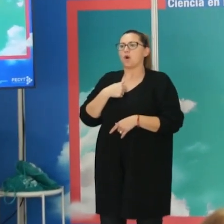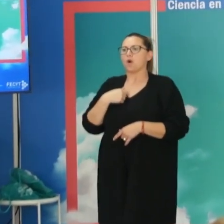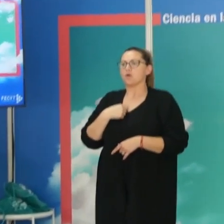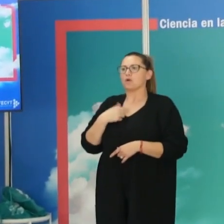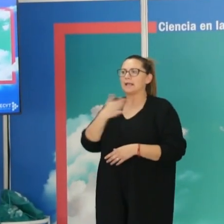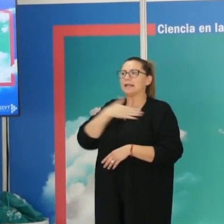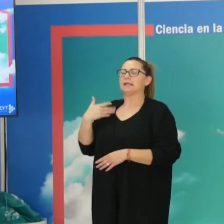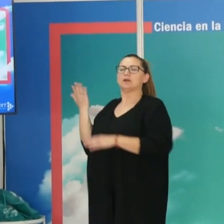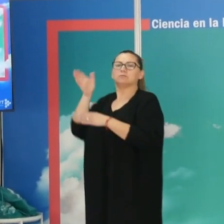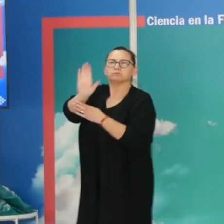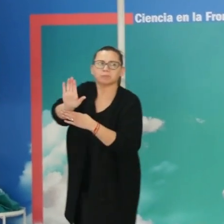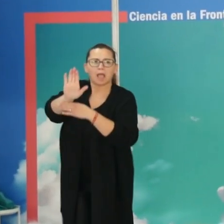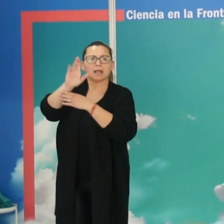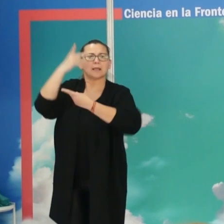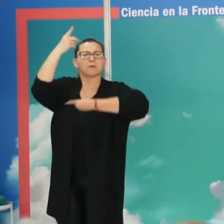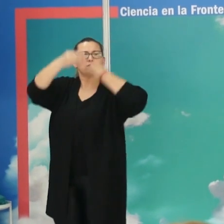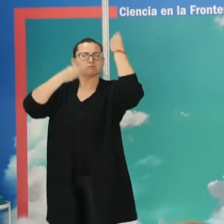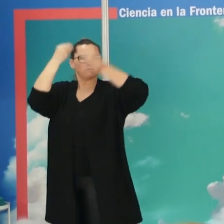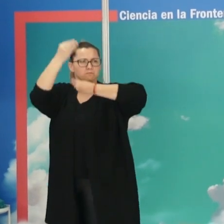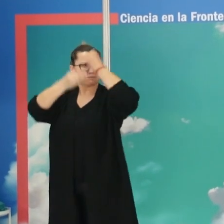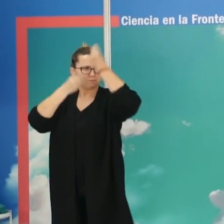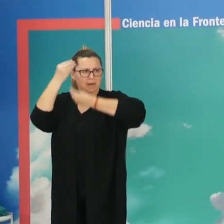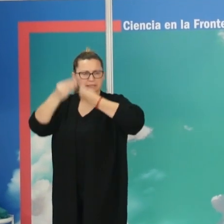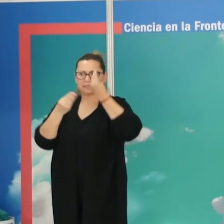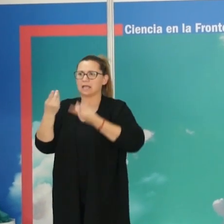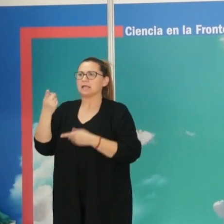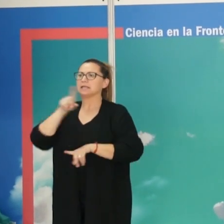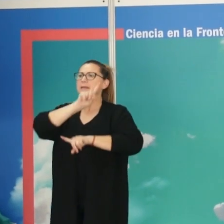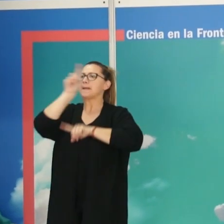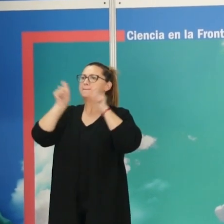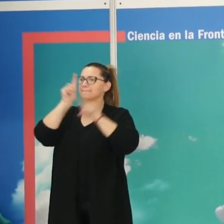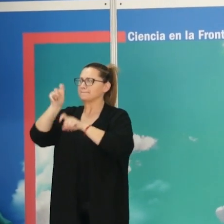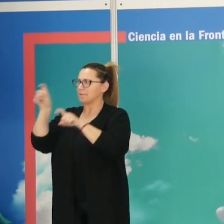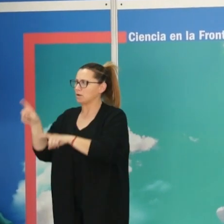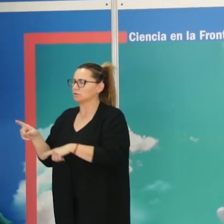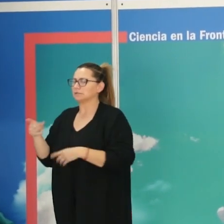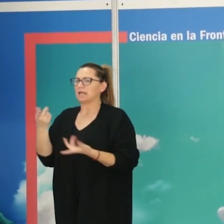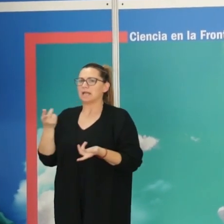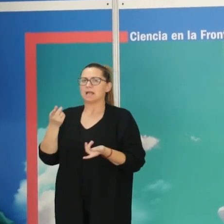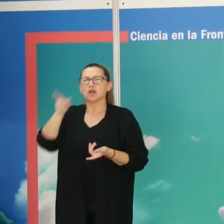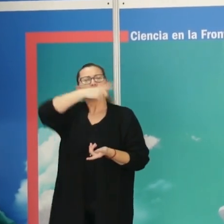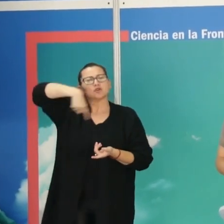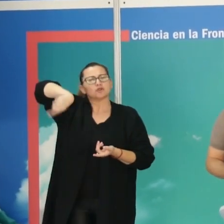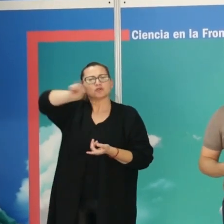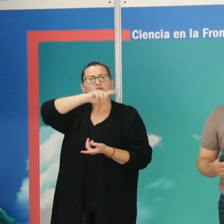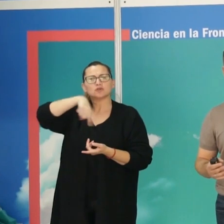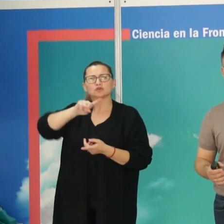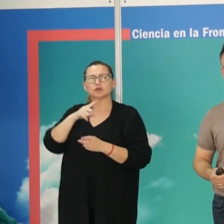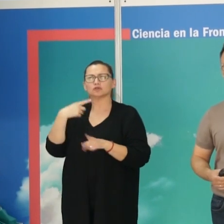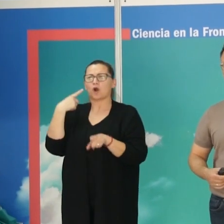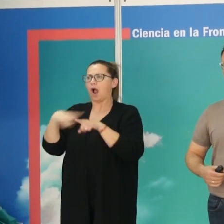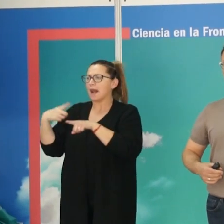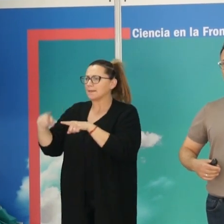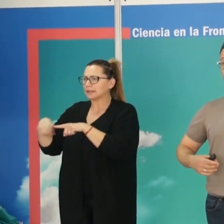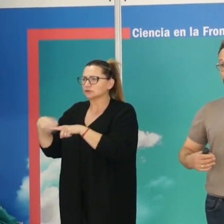no sé si tanto respuestas, pero sí preguntas sobre hasta qué punto somos capaces y tenemos